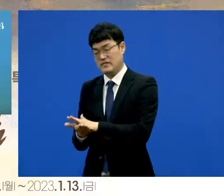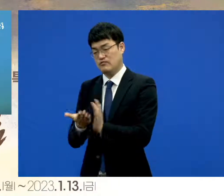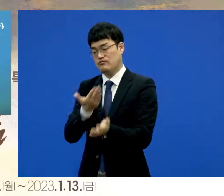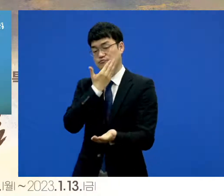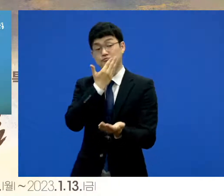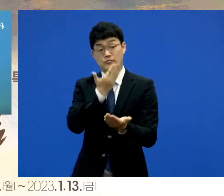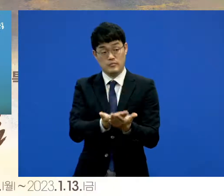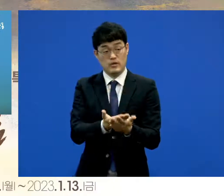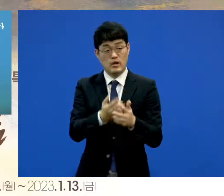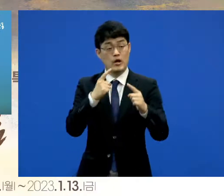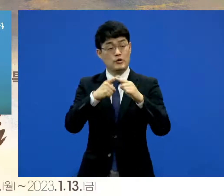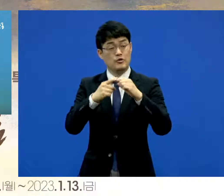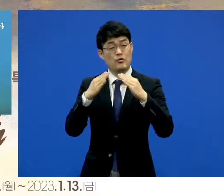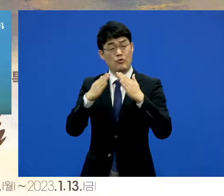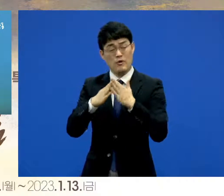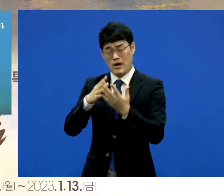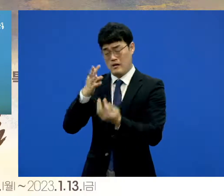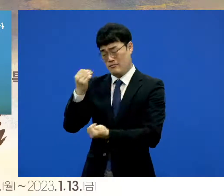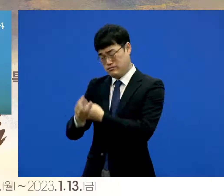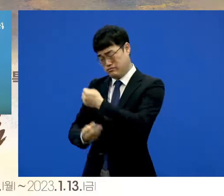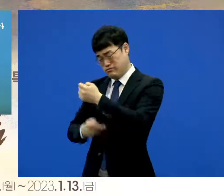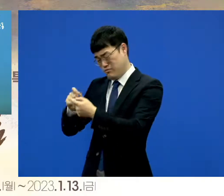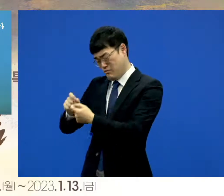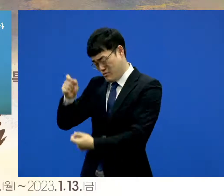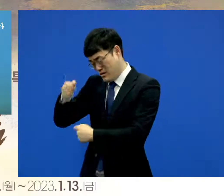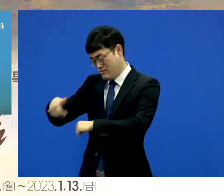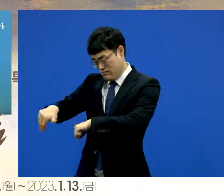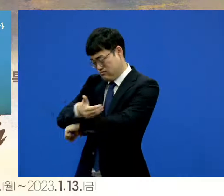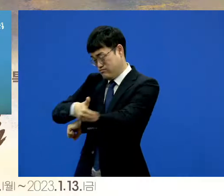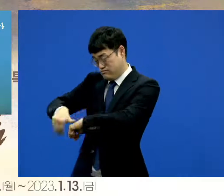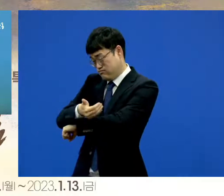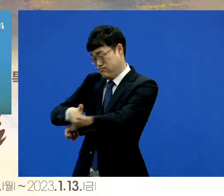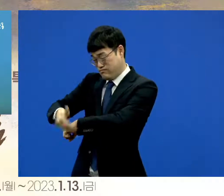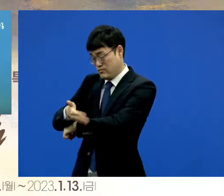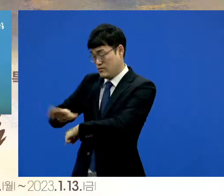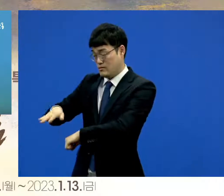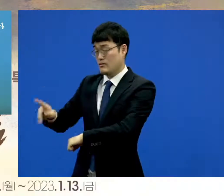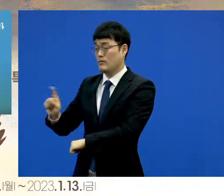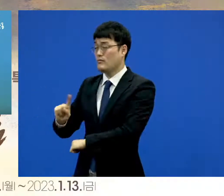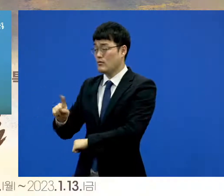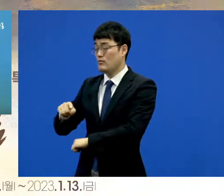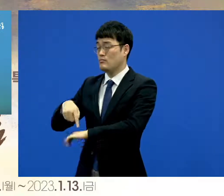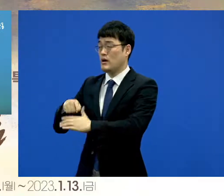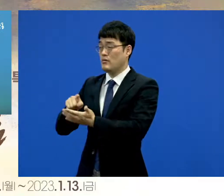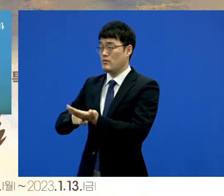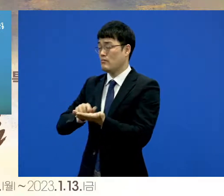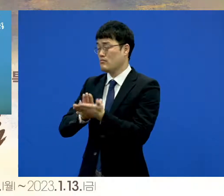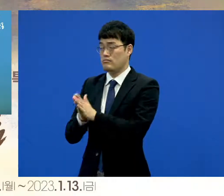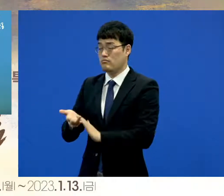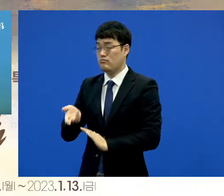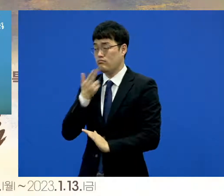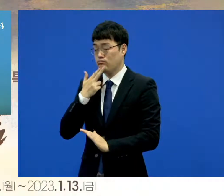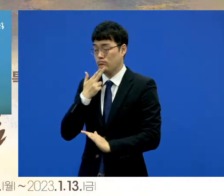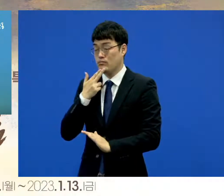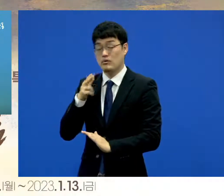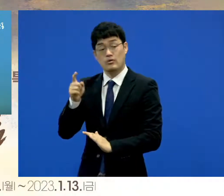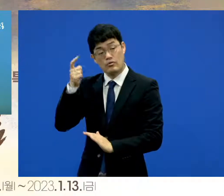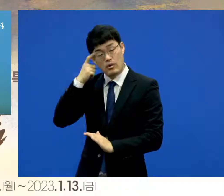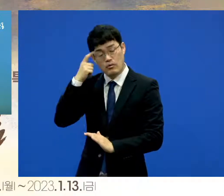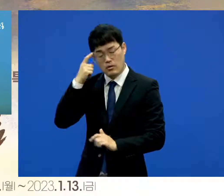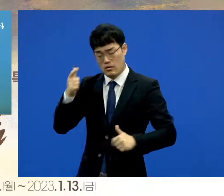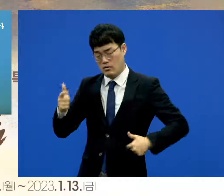없다면 회심을 확인해 봐야 합니다. 회심이 없었어요. 방향 전환이 없었어요. 방향 전환이